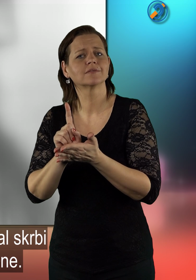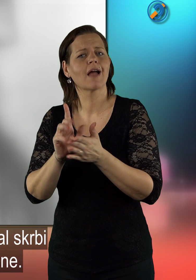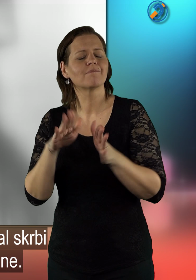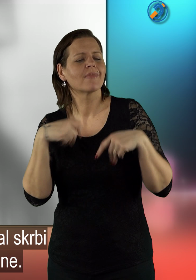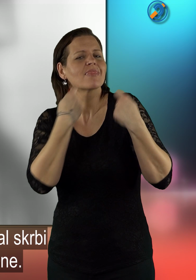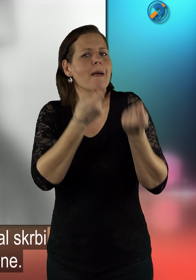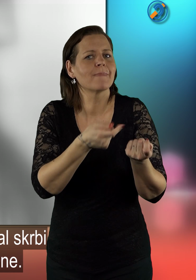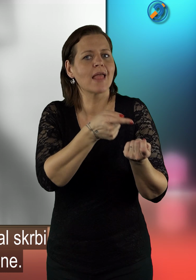in naglušne.